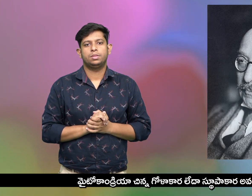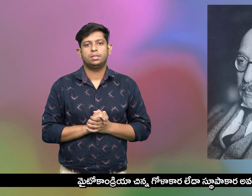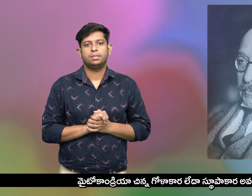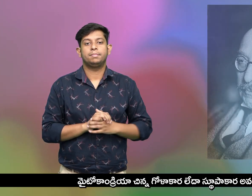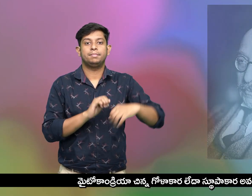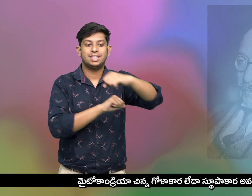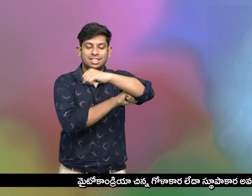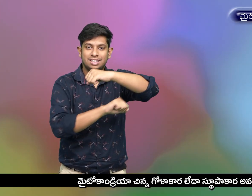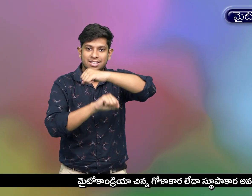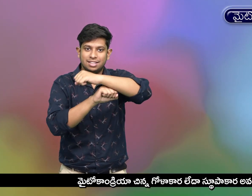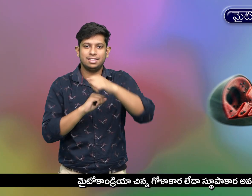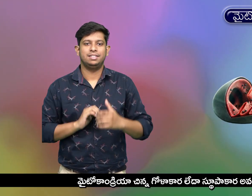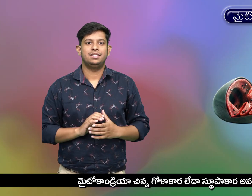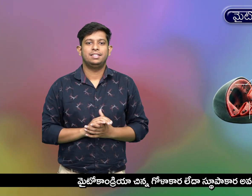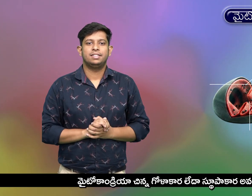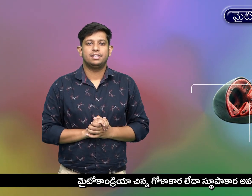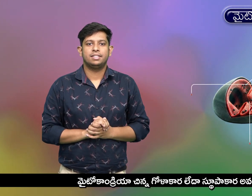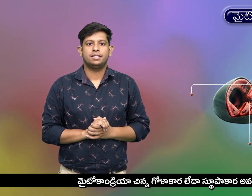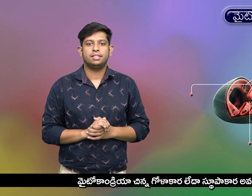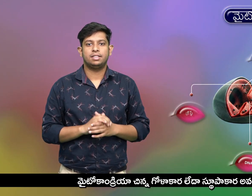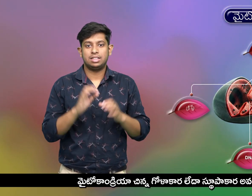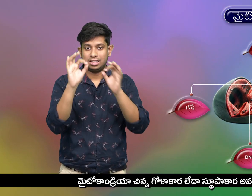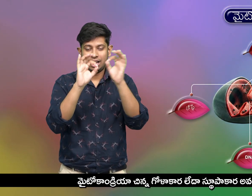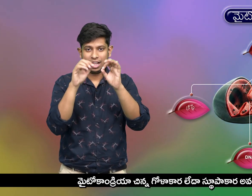గోళాకార లేదా స్తూపాకార అవయవాలు.